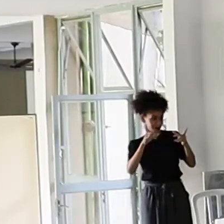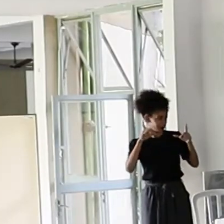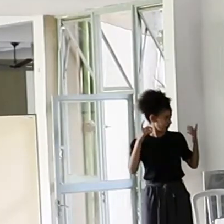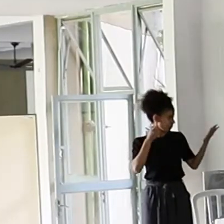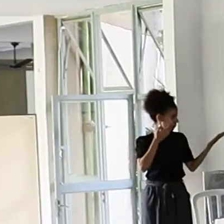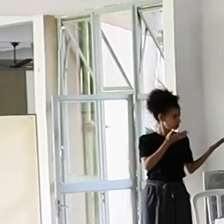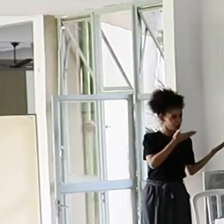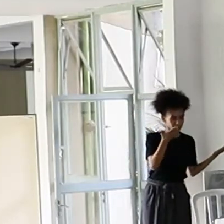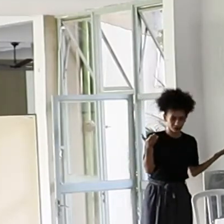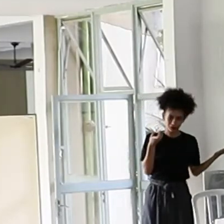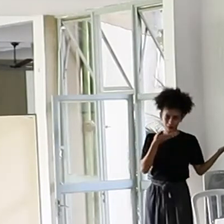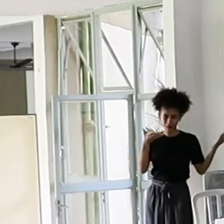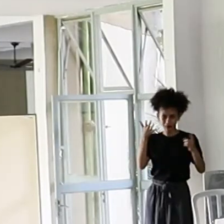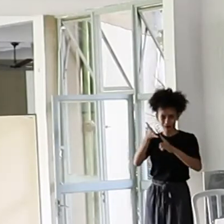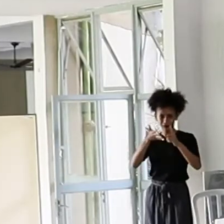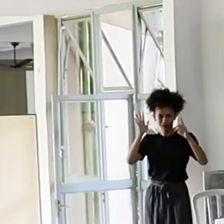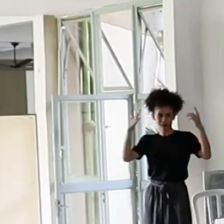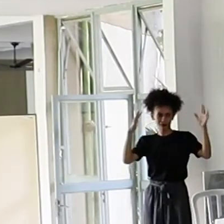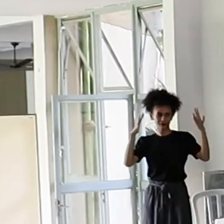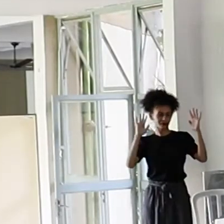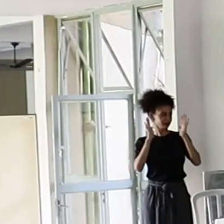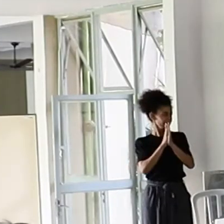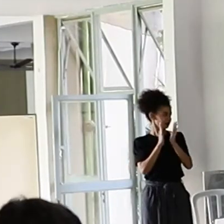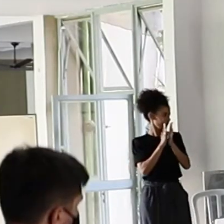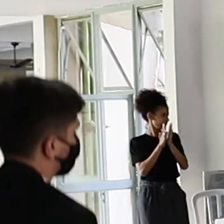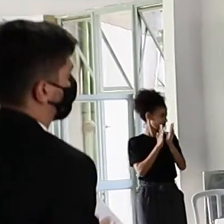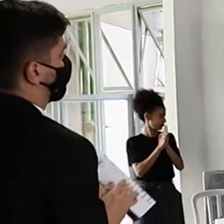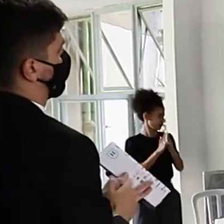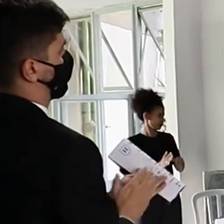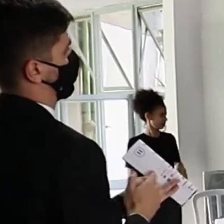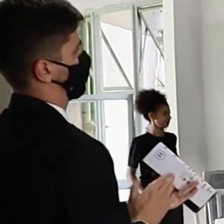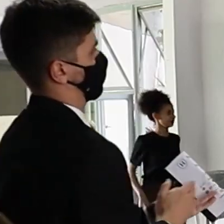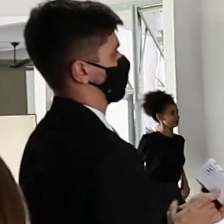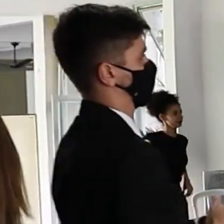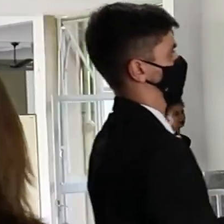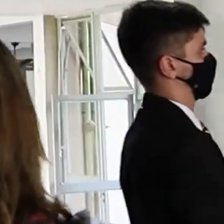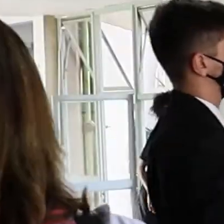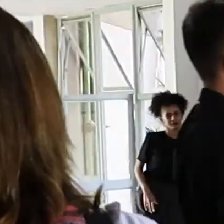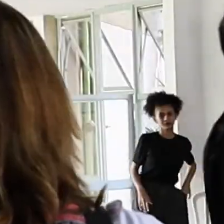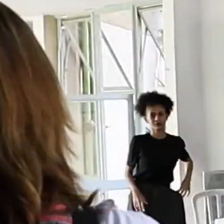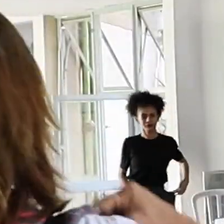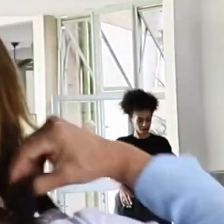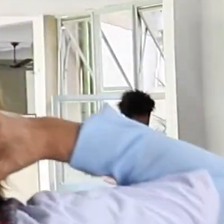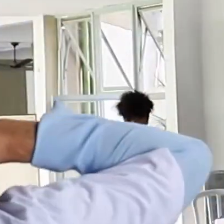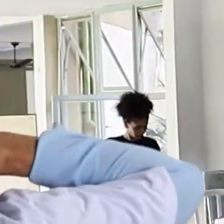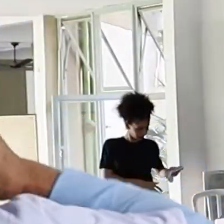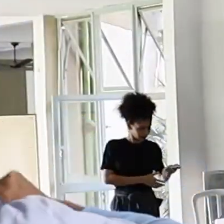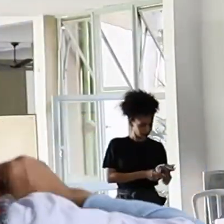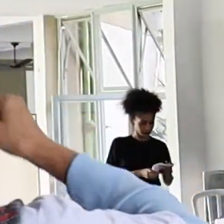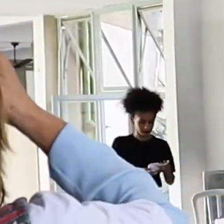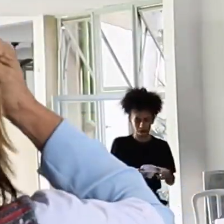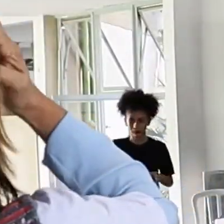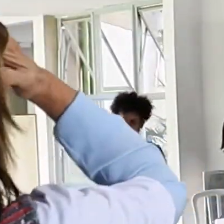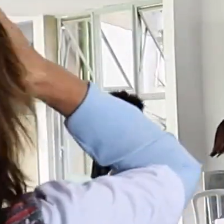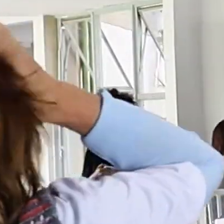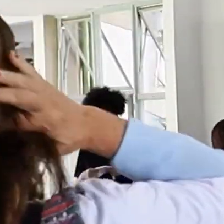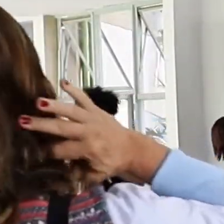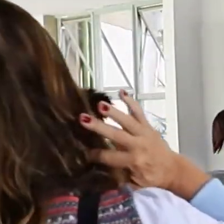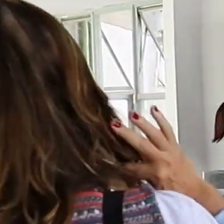Hackacity. Com.br declaram-se encerrados essa aventura bom dia a todos e bom festival é